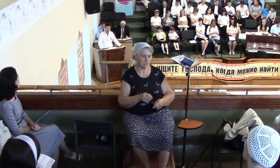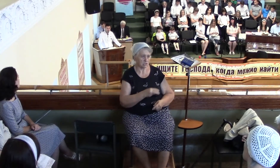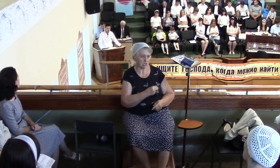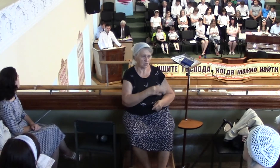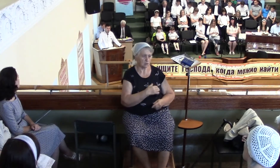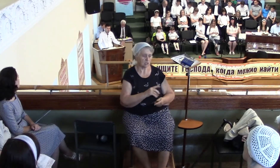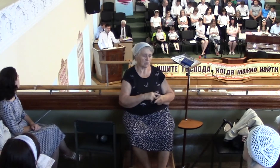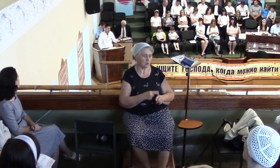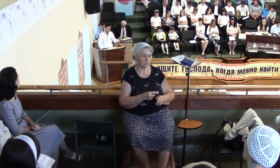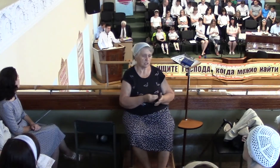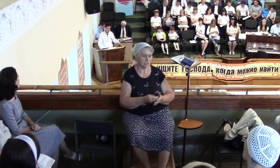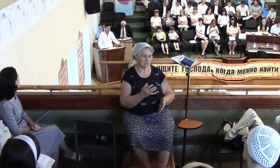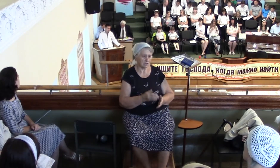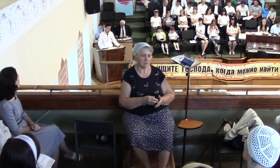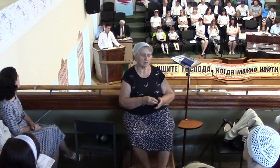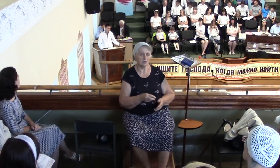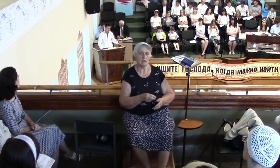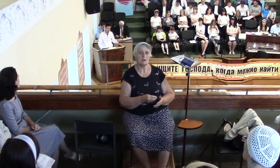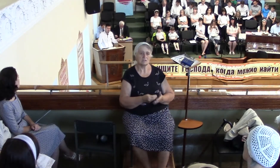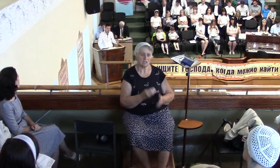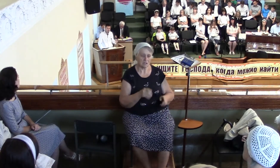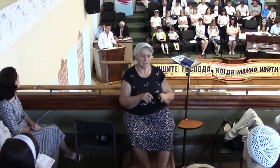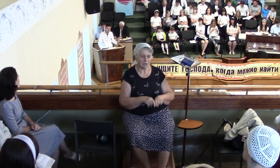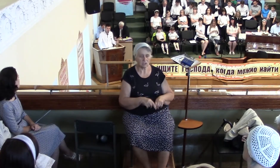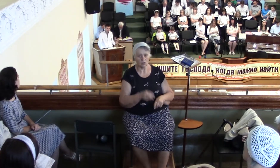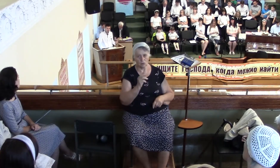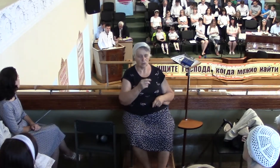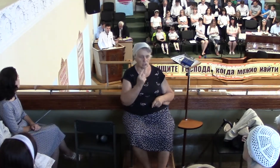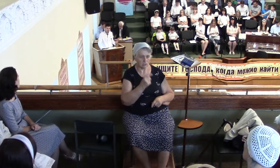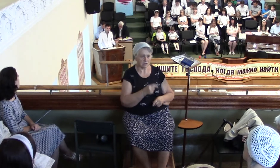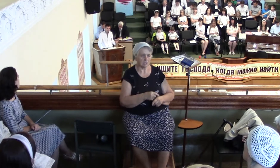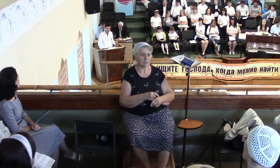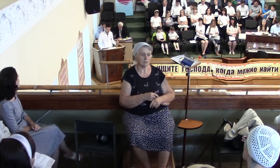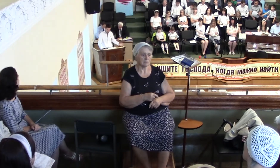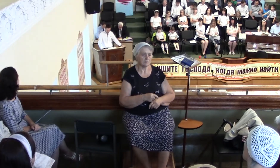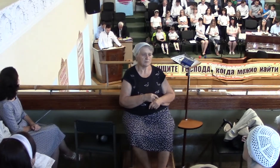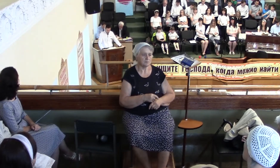ценна. Она ценна в Божьих глазах. Пусть она будет ценна и в ваших глазах.